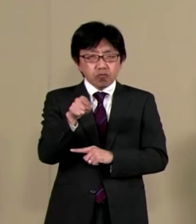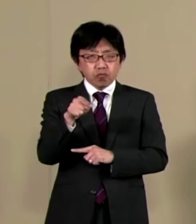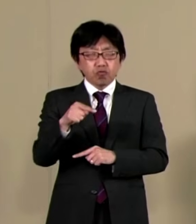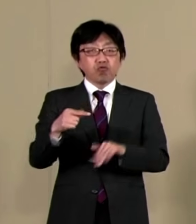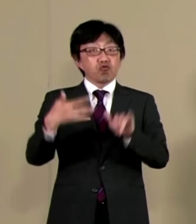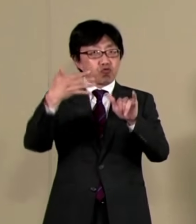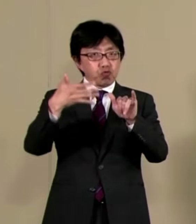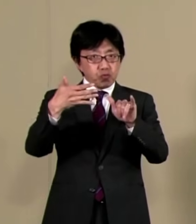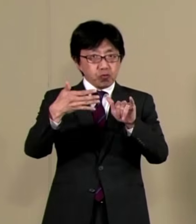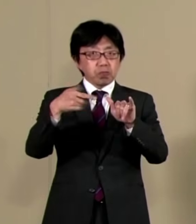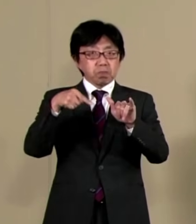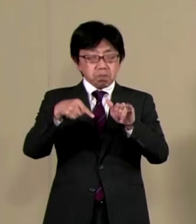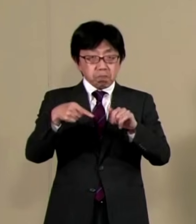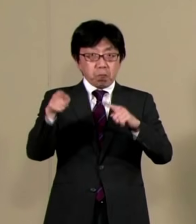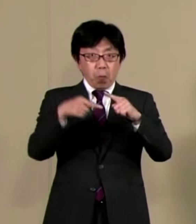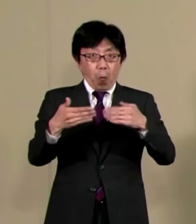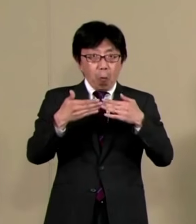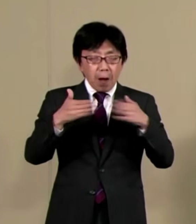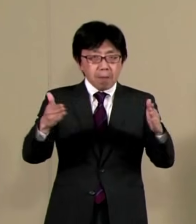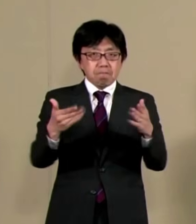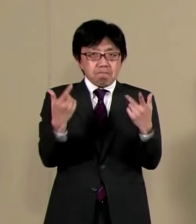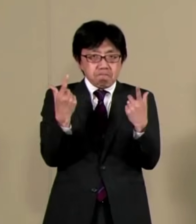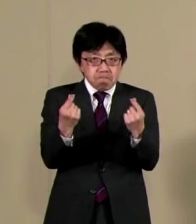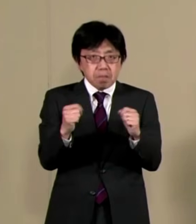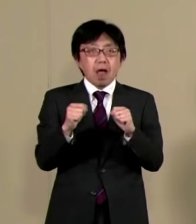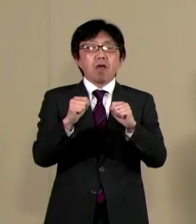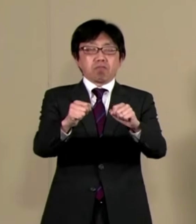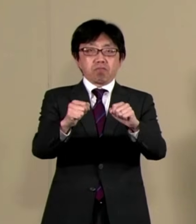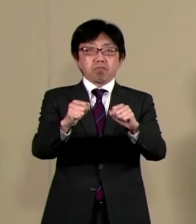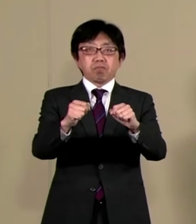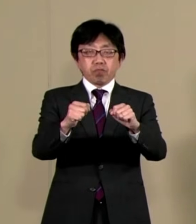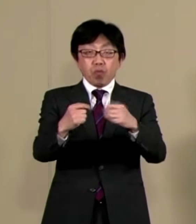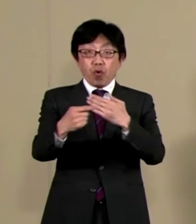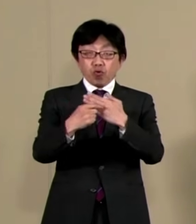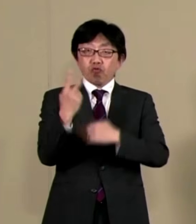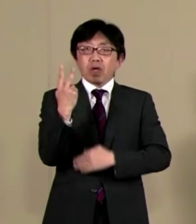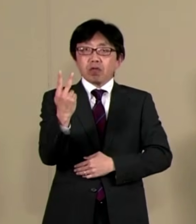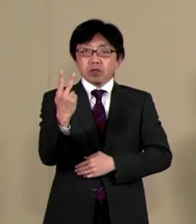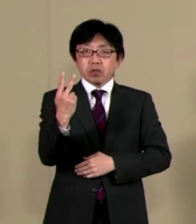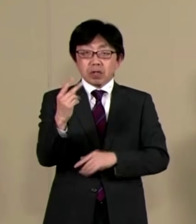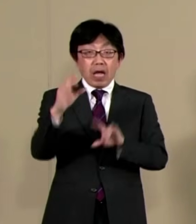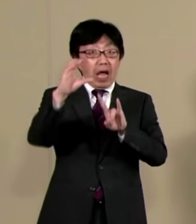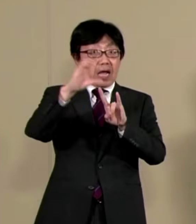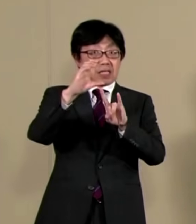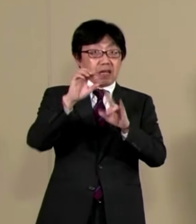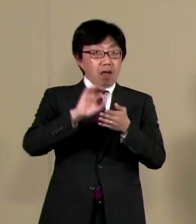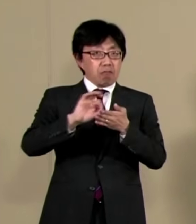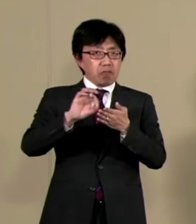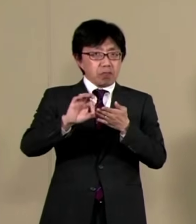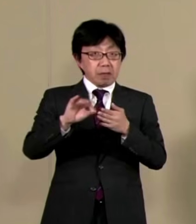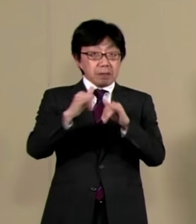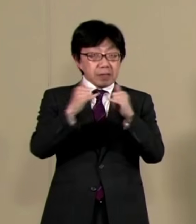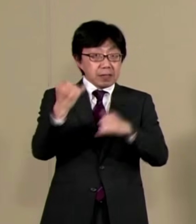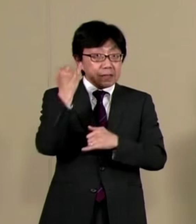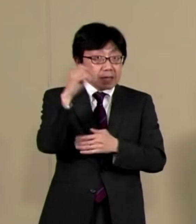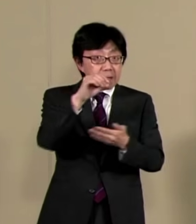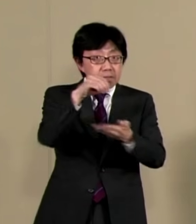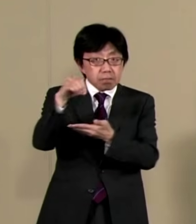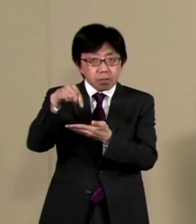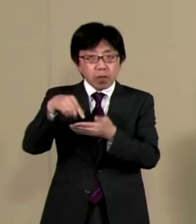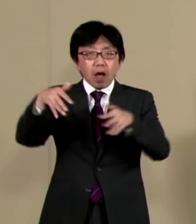そして情報公開を徹底しますポイントの2つ目はICTを活用した民意の主役